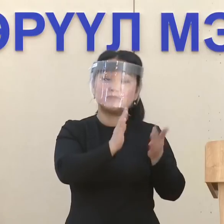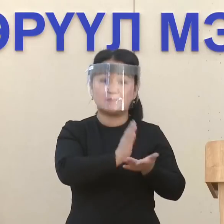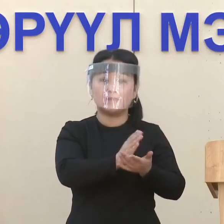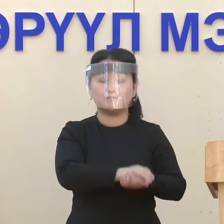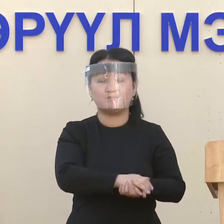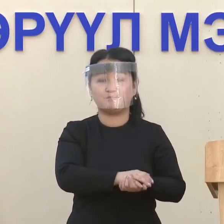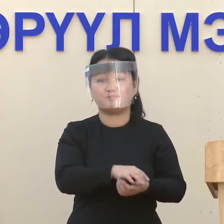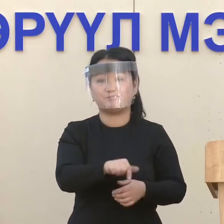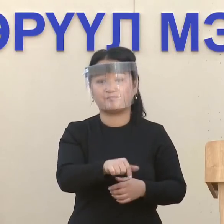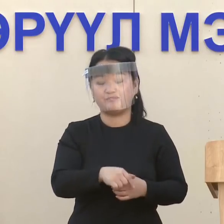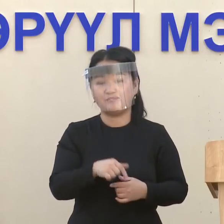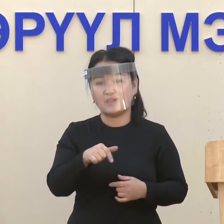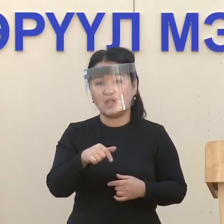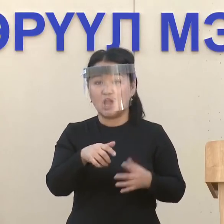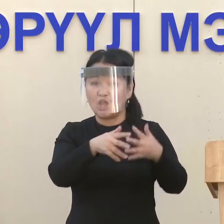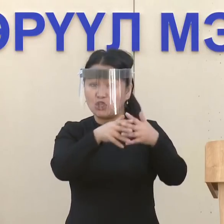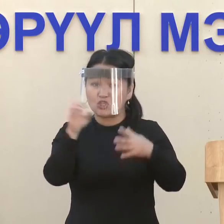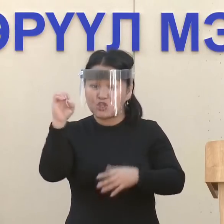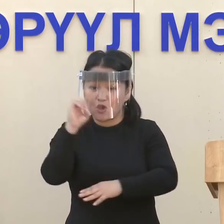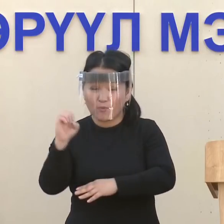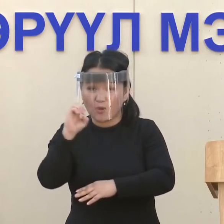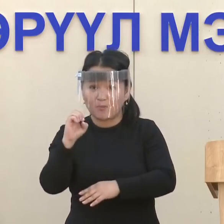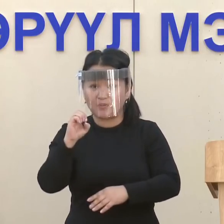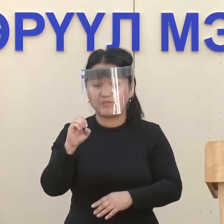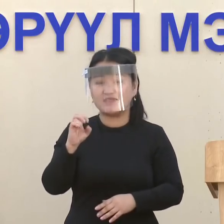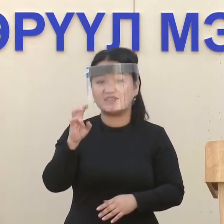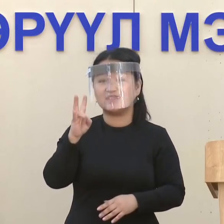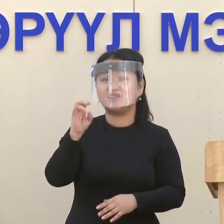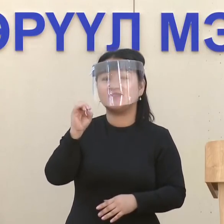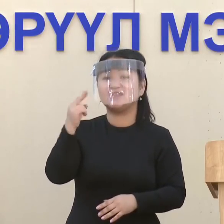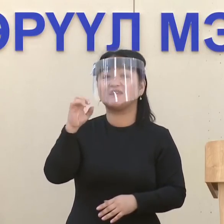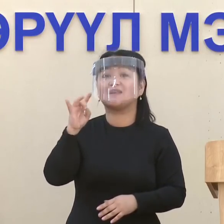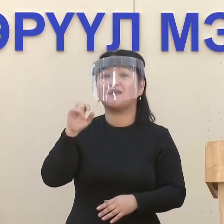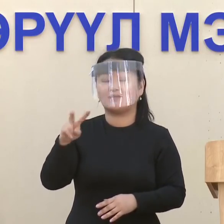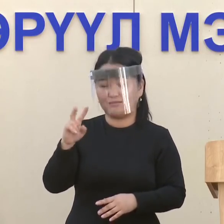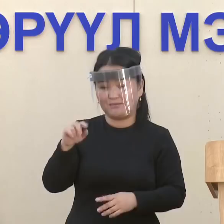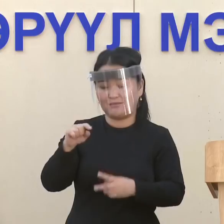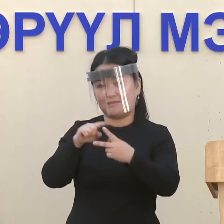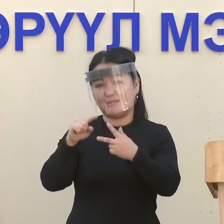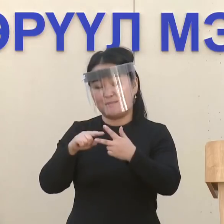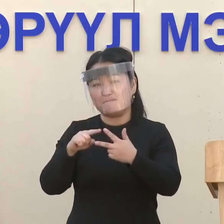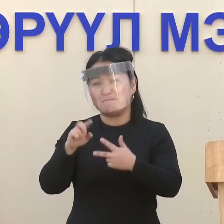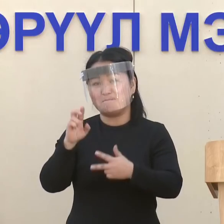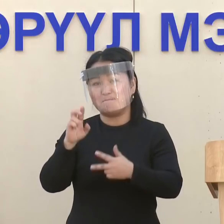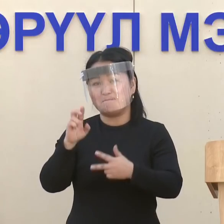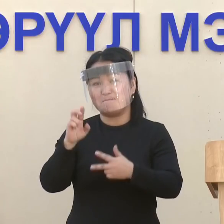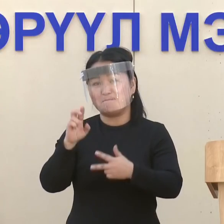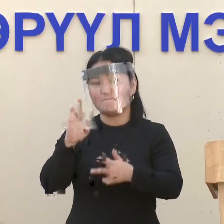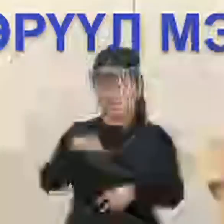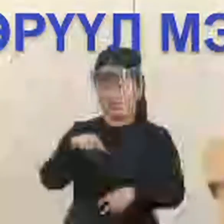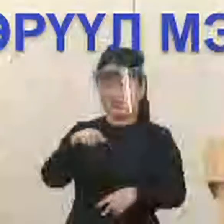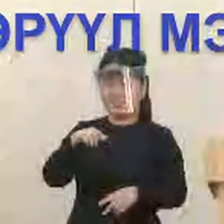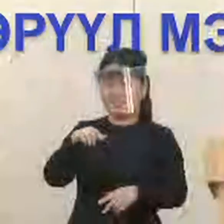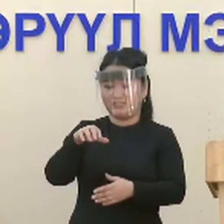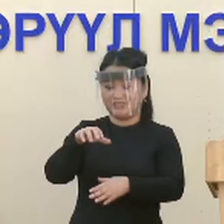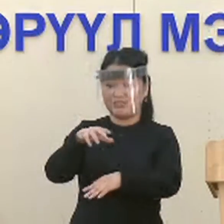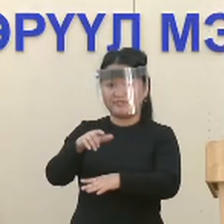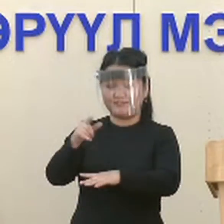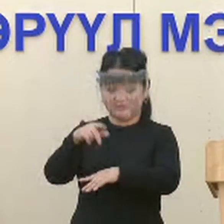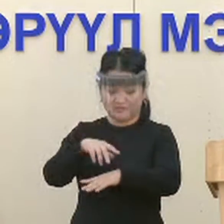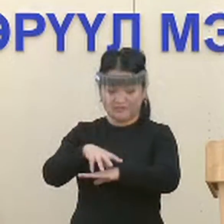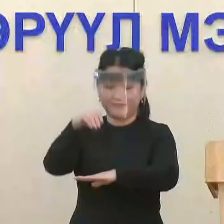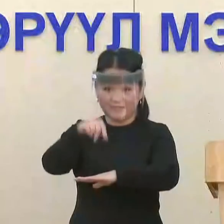Нидерланд, Бельги, Швейцар зэрэг улсуудад халдвар улам бүр нэмэгдсээр байна. За Их Британд эмнэлэг нас барсан тохиолдлын